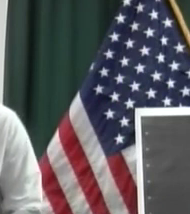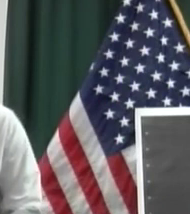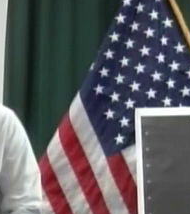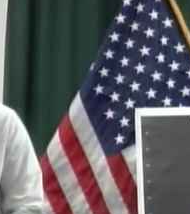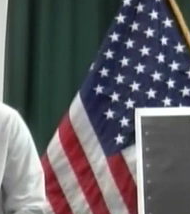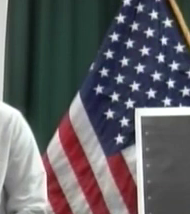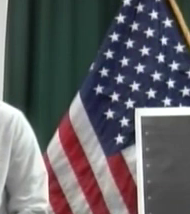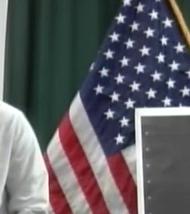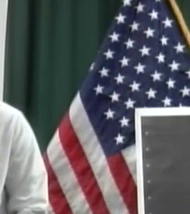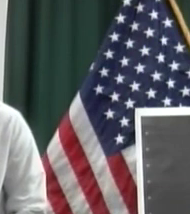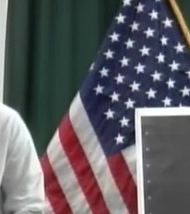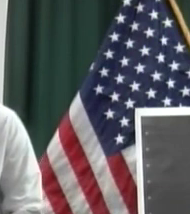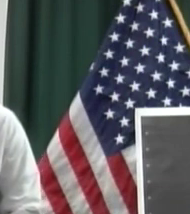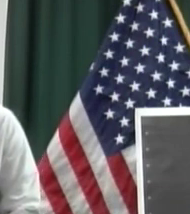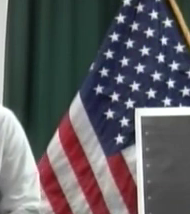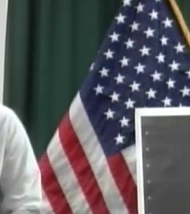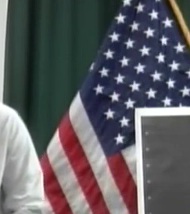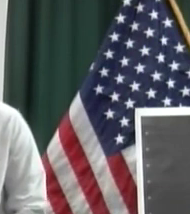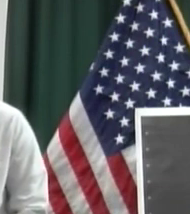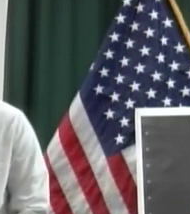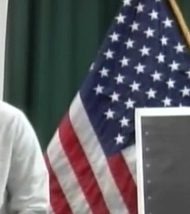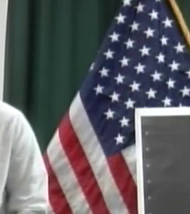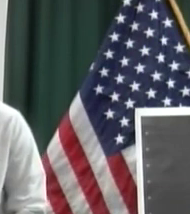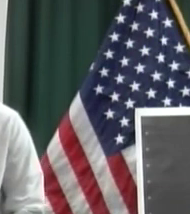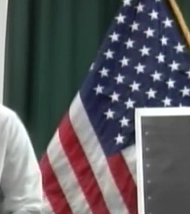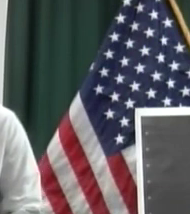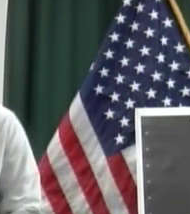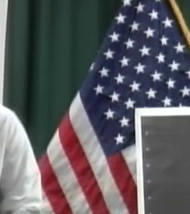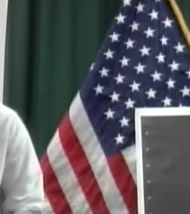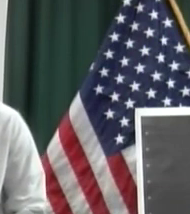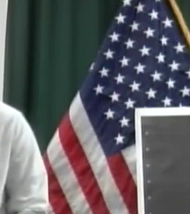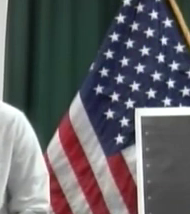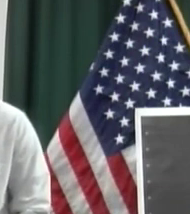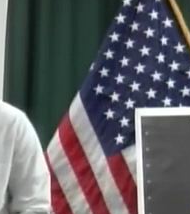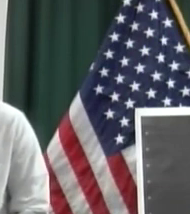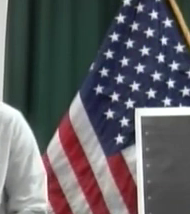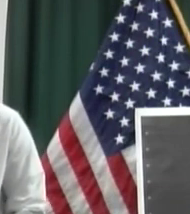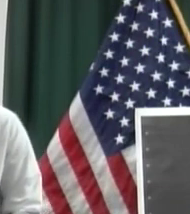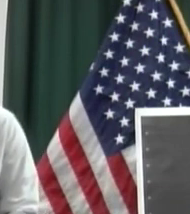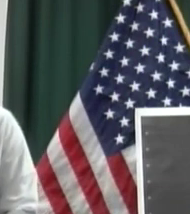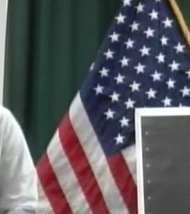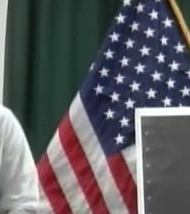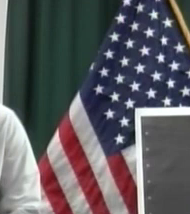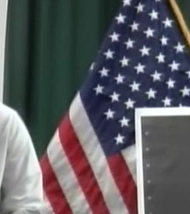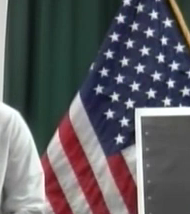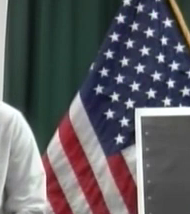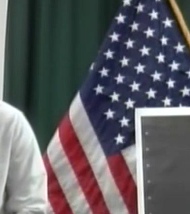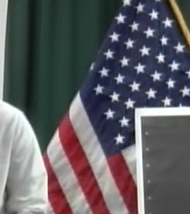Pueden ir a la sección de negocios para ver los resultados y también realizar las encuestas.